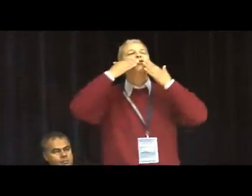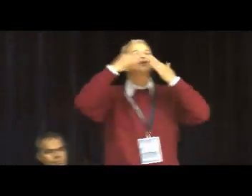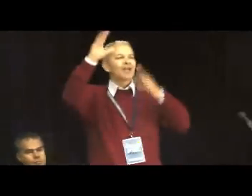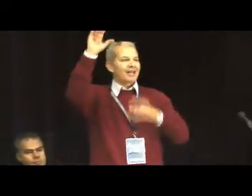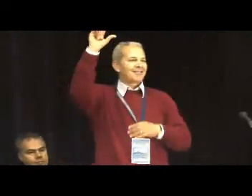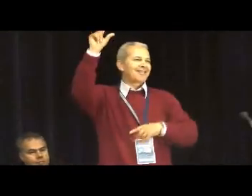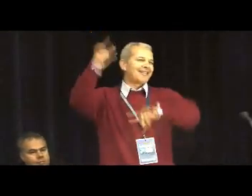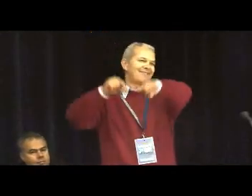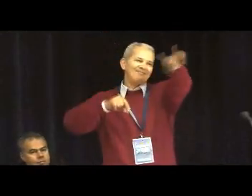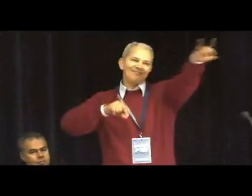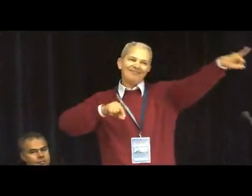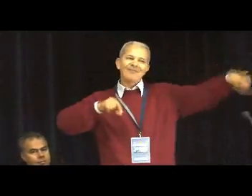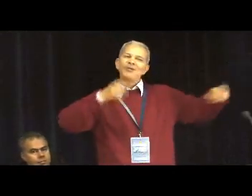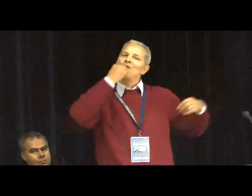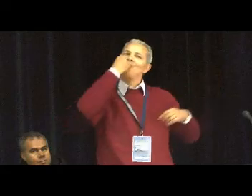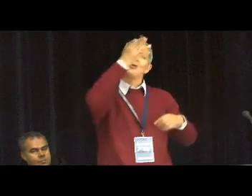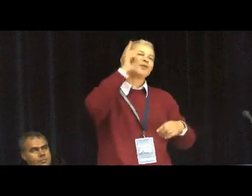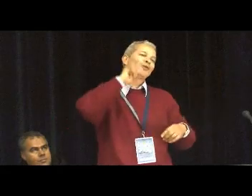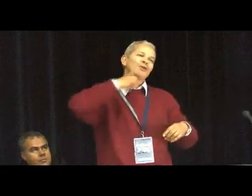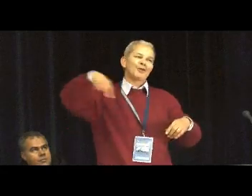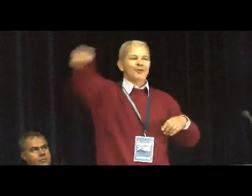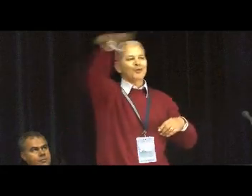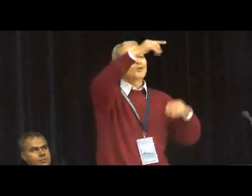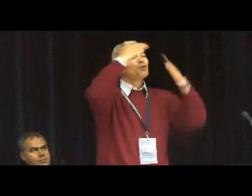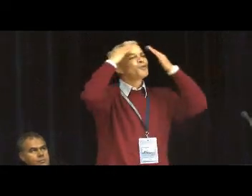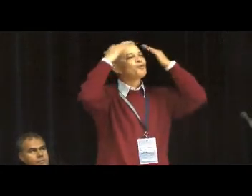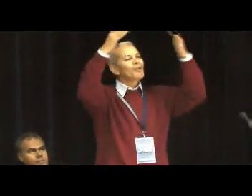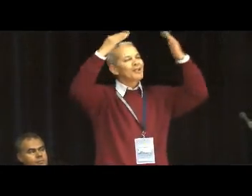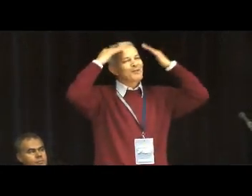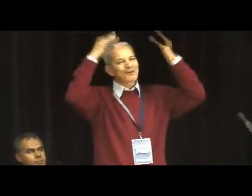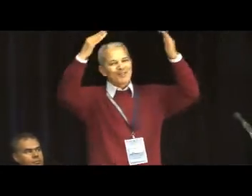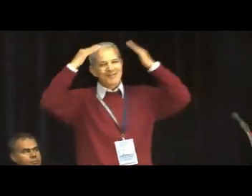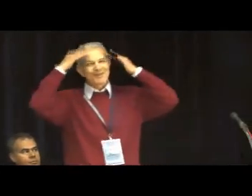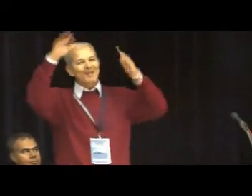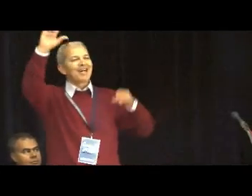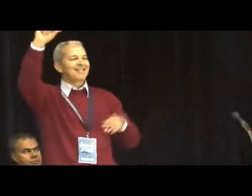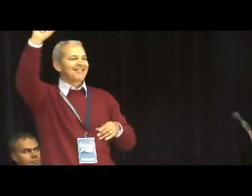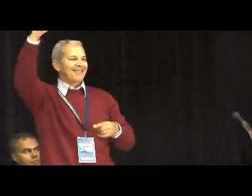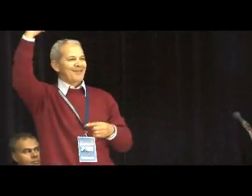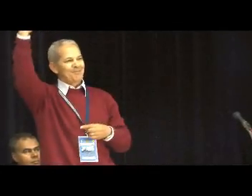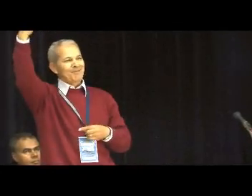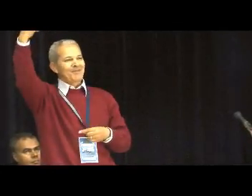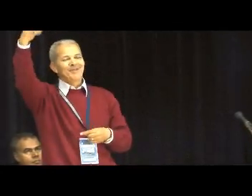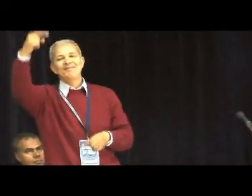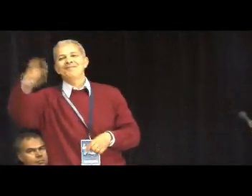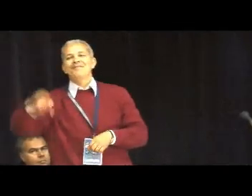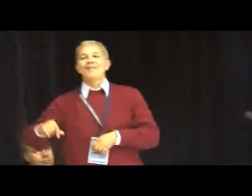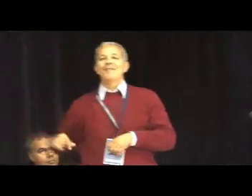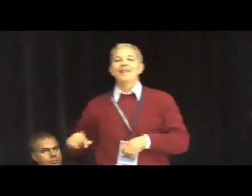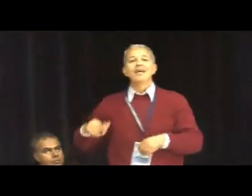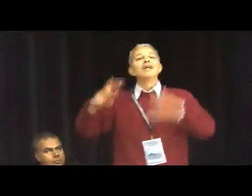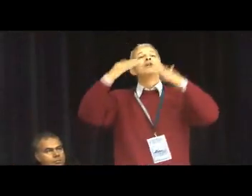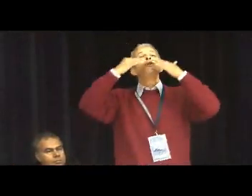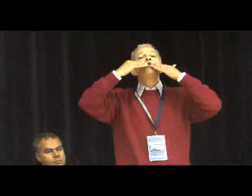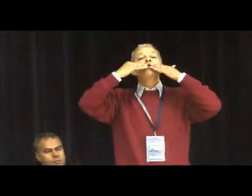هذا اللقاء هذا، تنشكر الإخوان في الفيدرالية والإخوان في الجمعية النور الجمعية المنظمة، تنشكركم